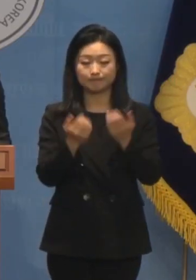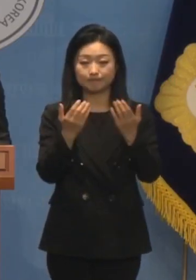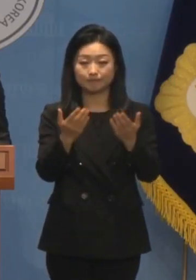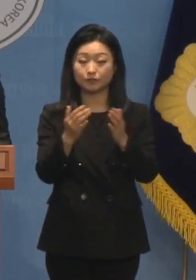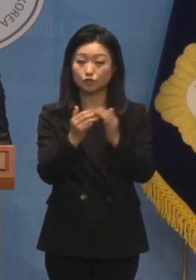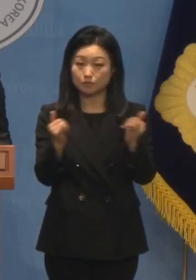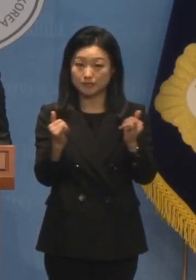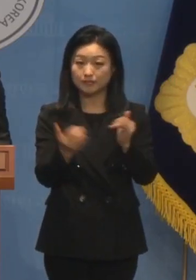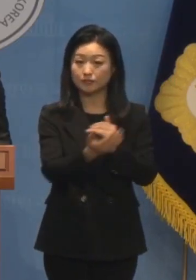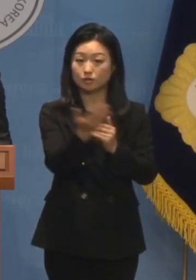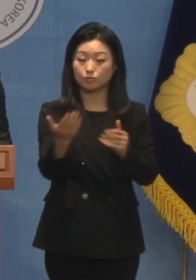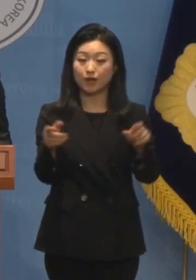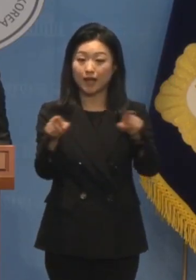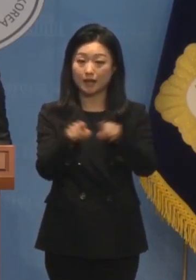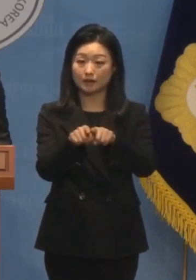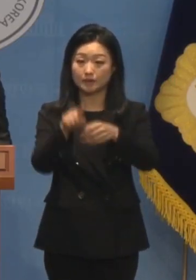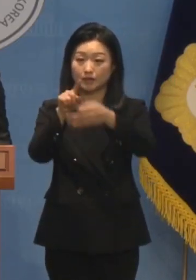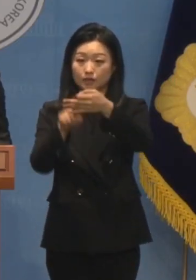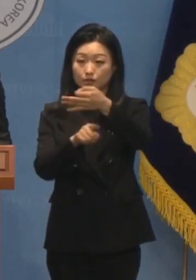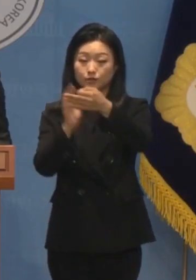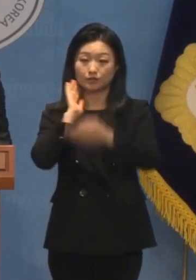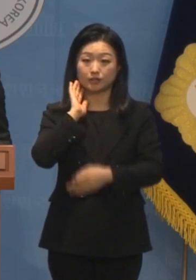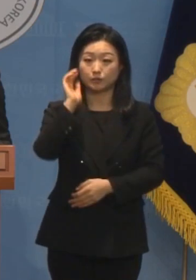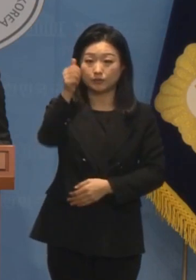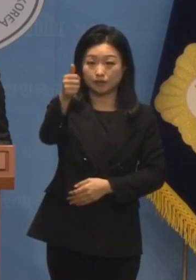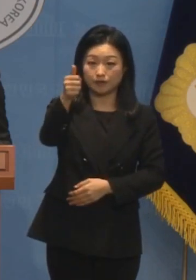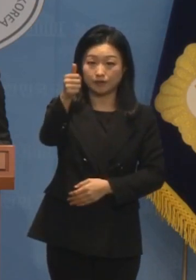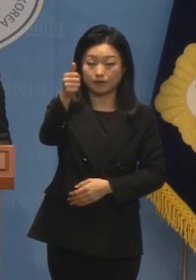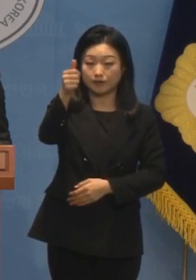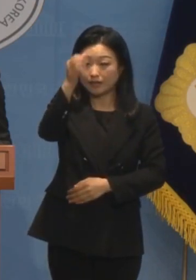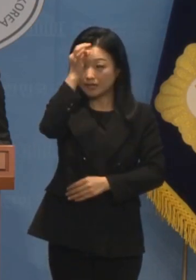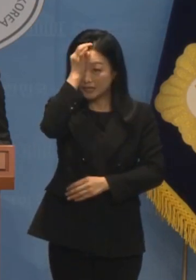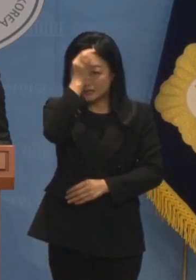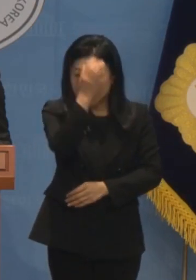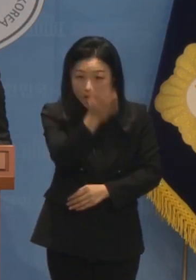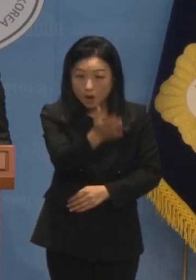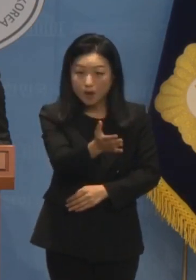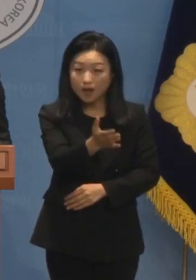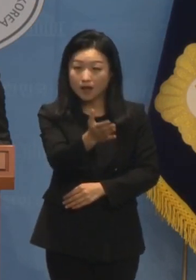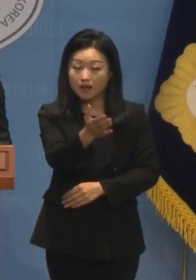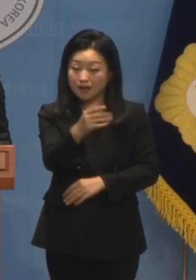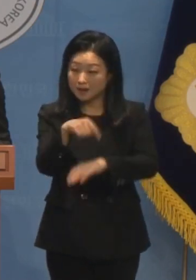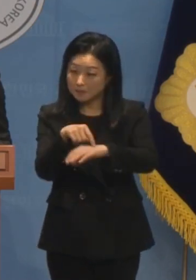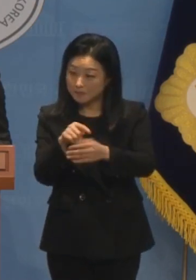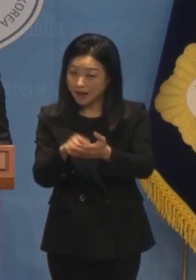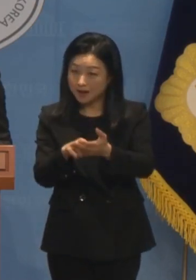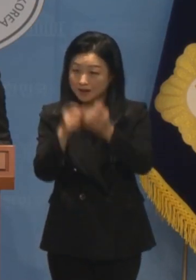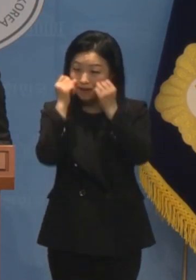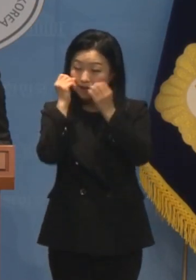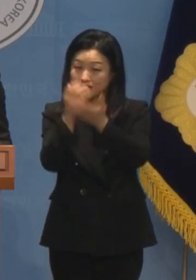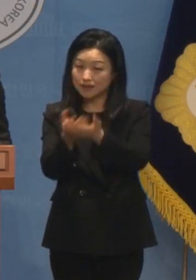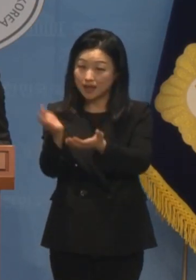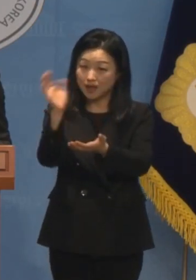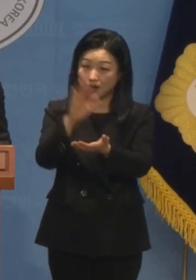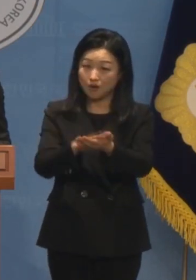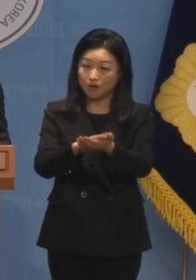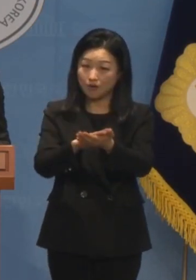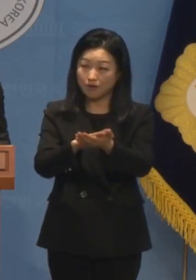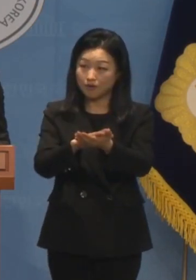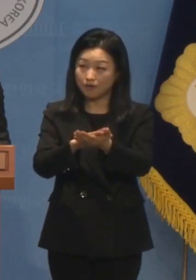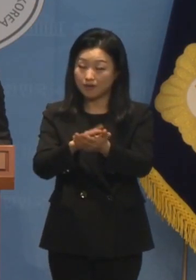국민과 함께 윤석열 대통령이 사과할 마음, 쇄신할 의지가 있는지 지켜볼